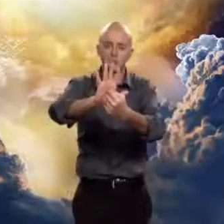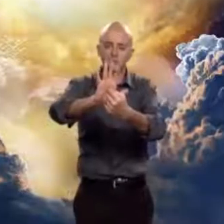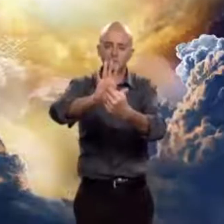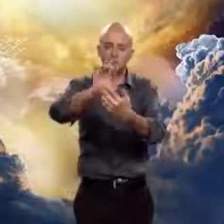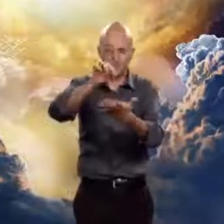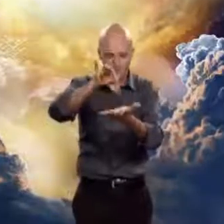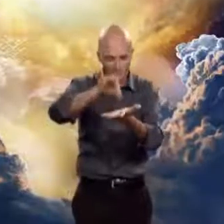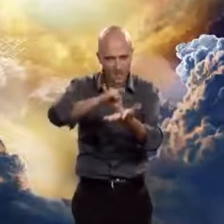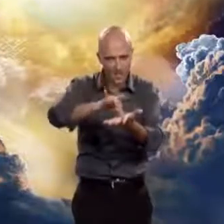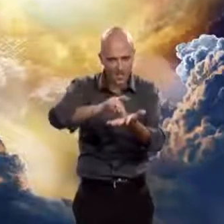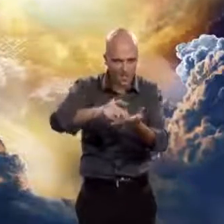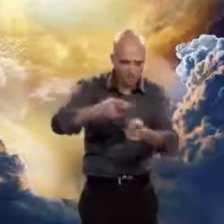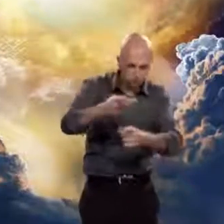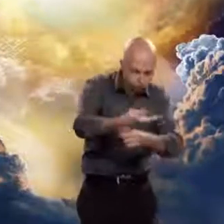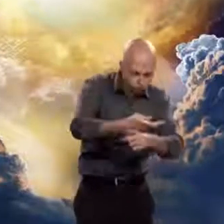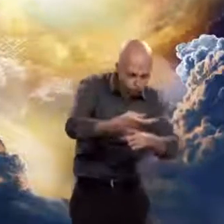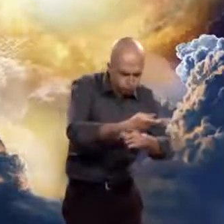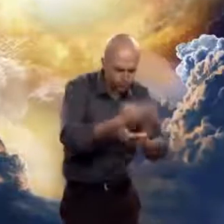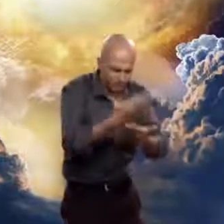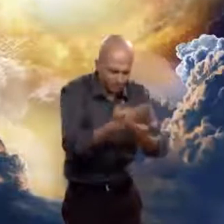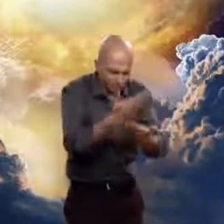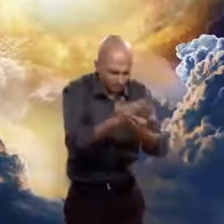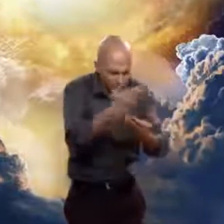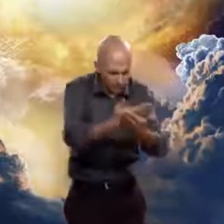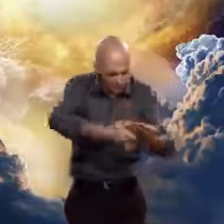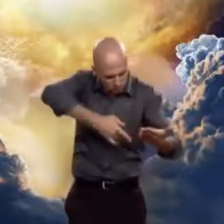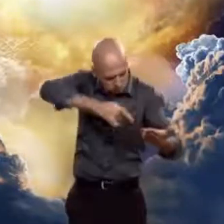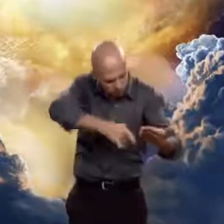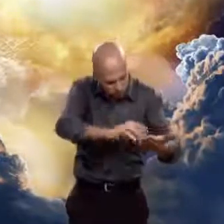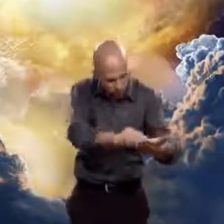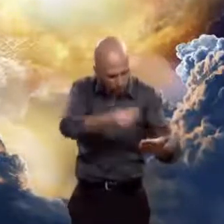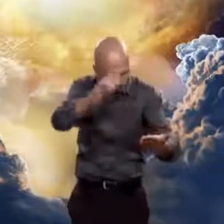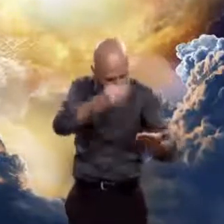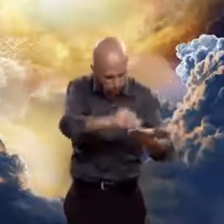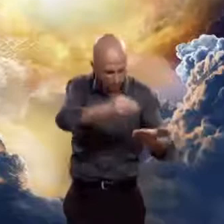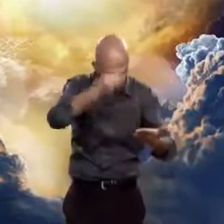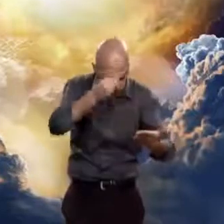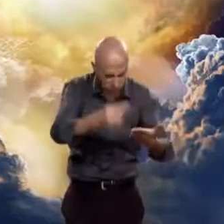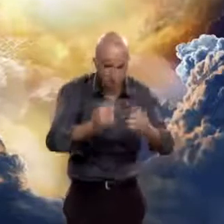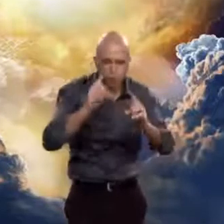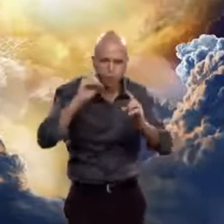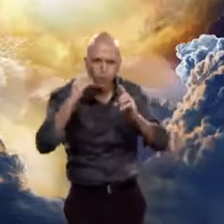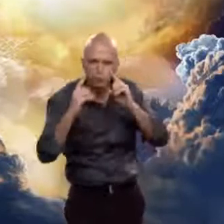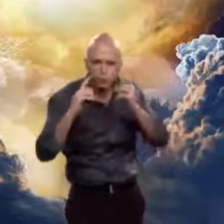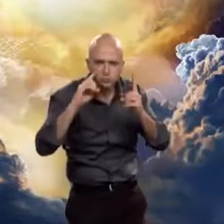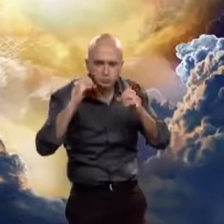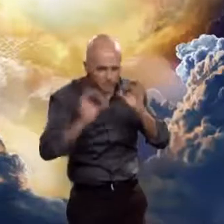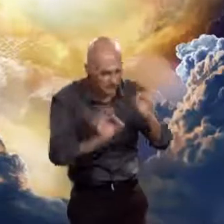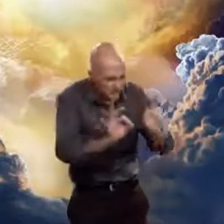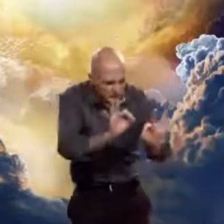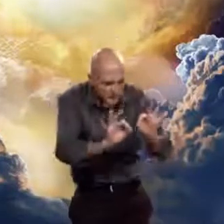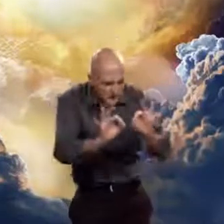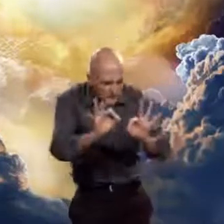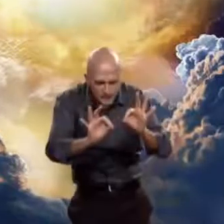correta. Mas a vida é moldada pela fé. Se a verdade estiver ao alcance e nós a negligenciarmos,